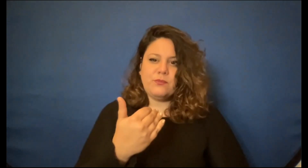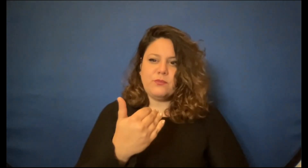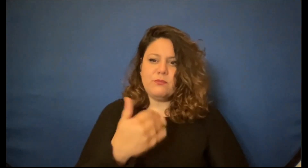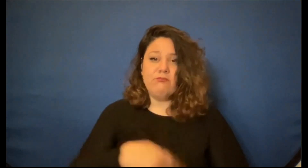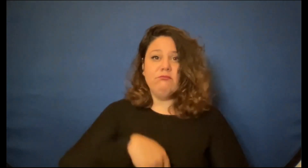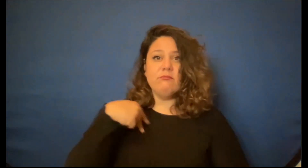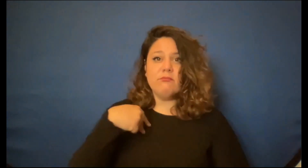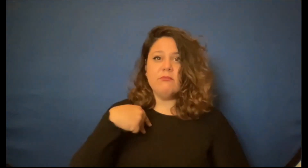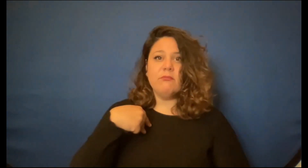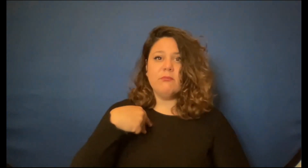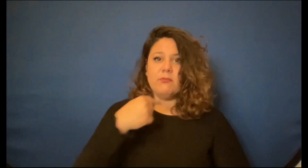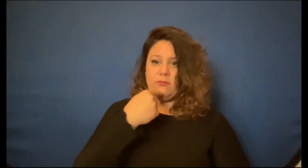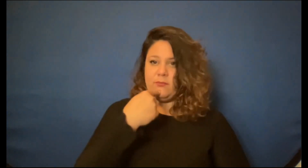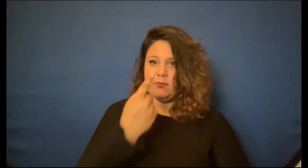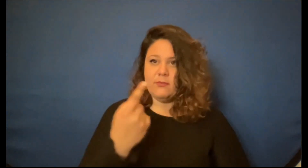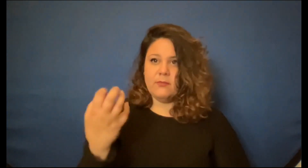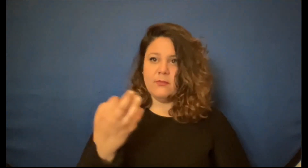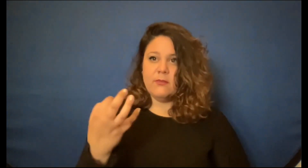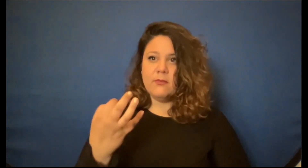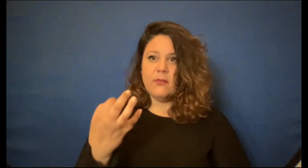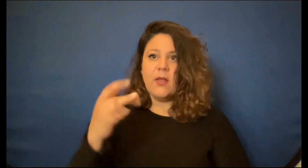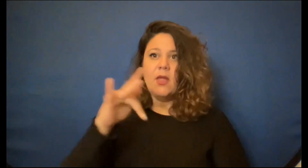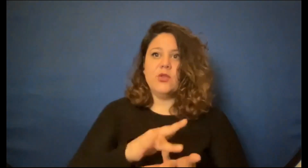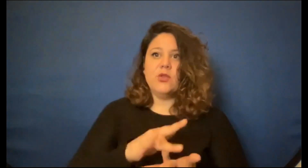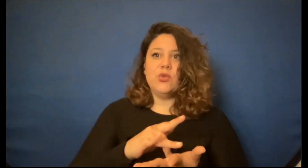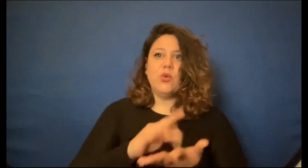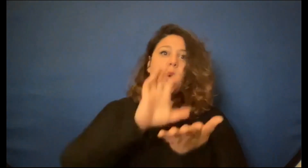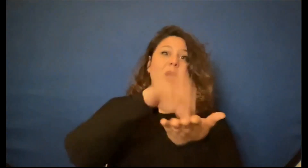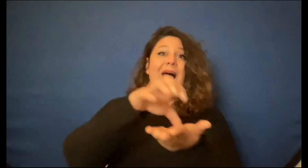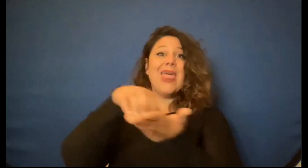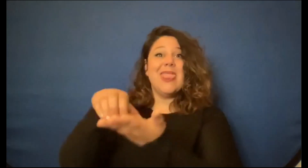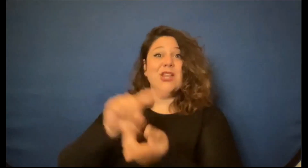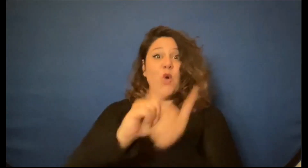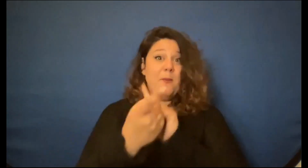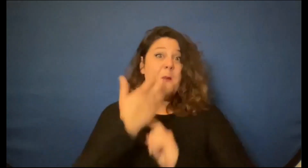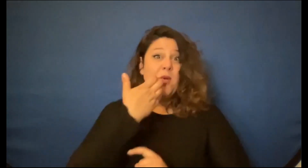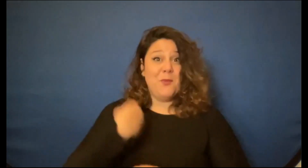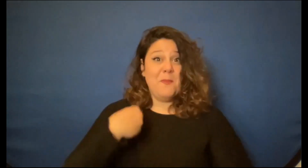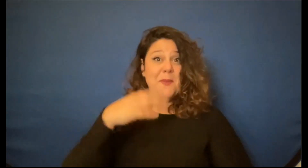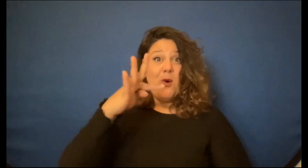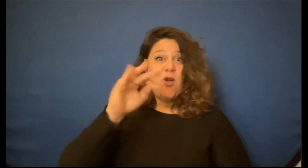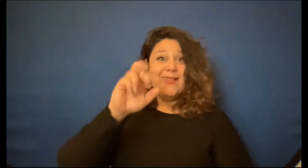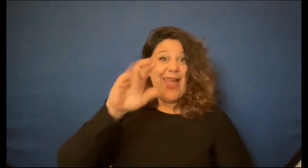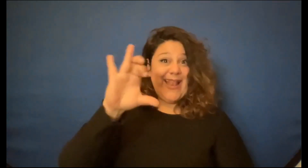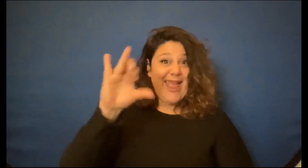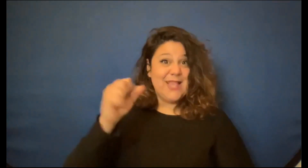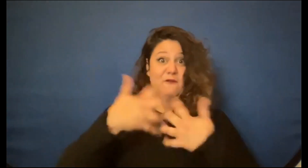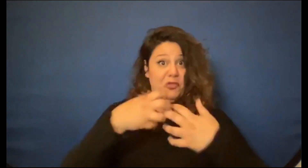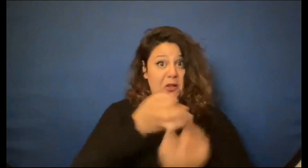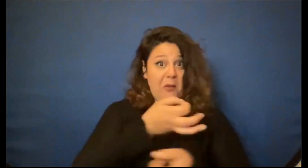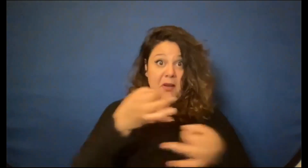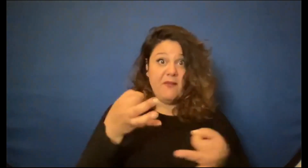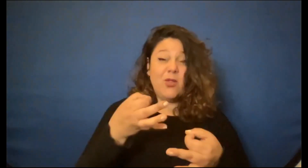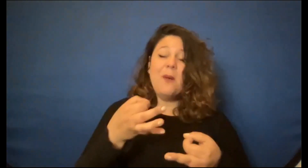decir que el cambio de centro, que a veces, como en el caso de Teresa, funciona muy bien, no es siempre la